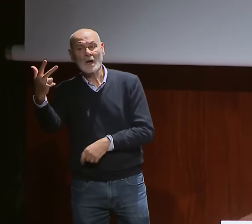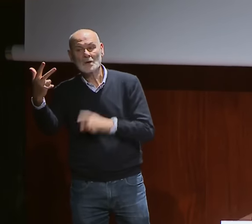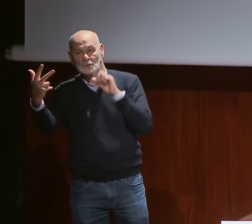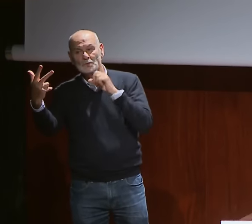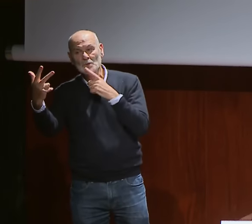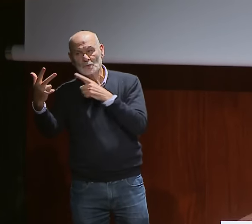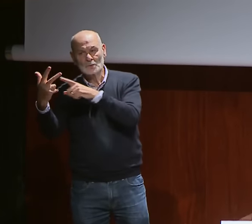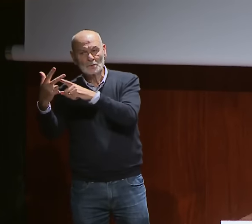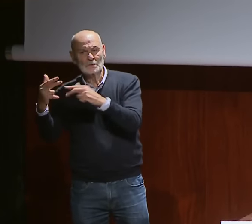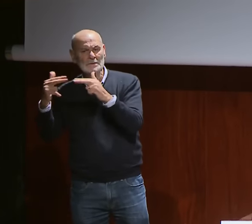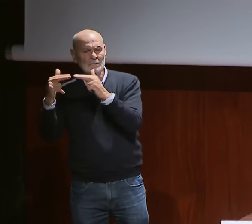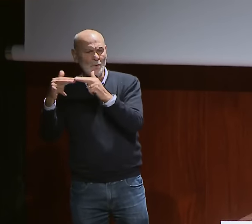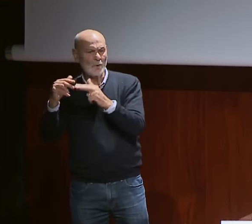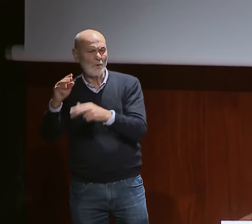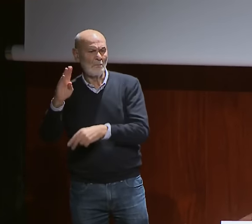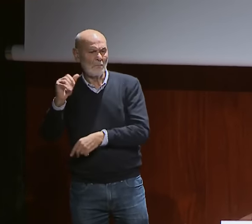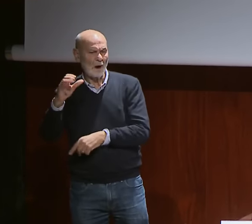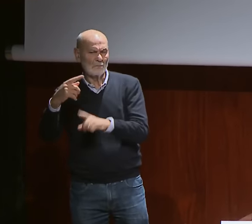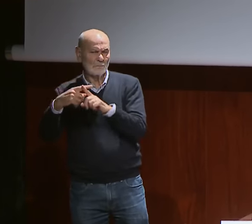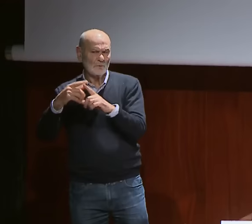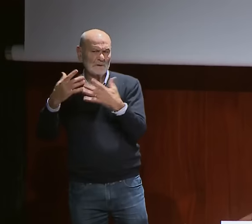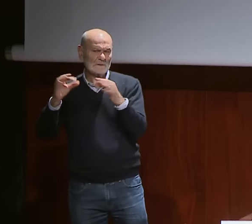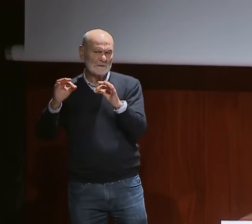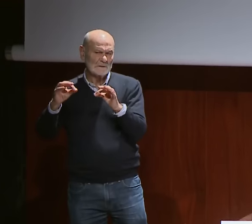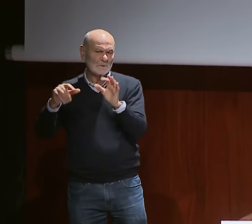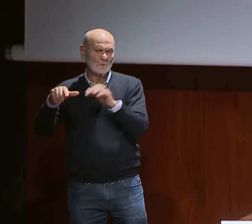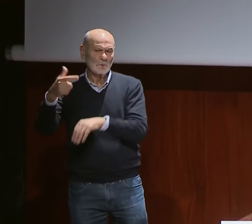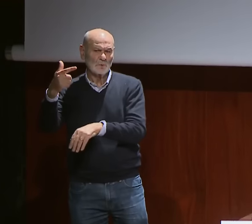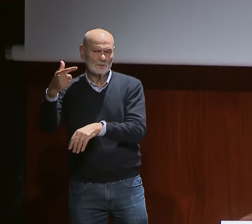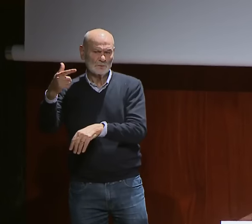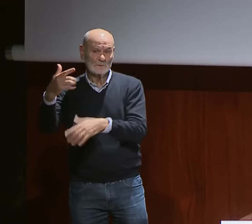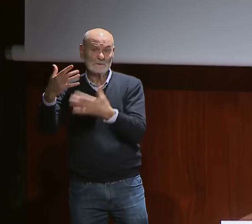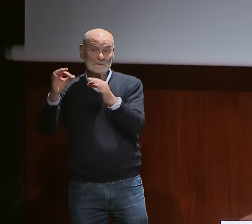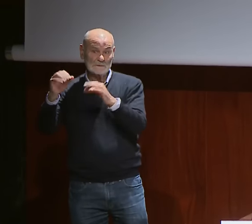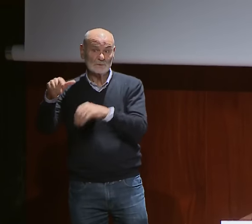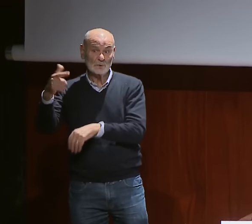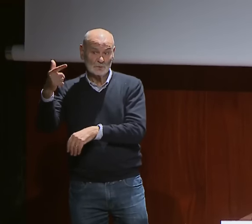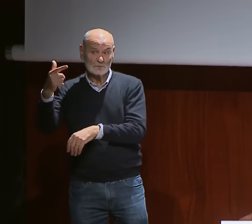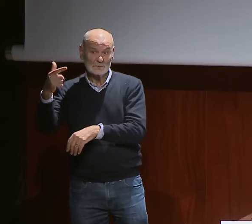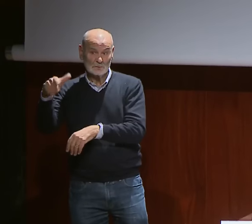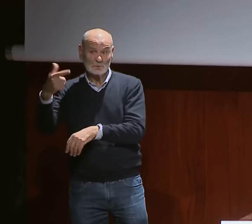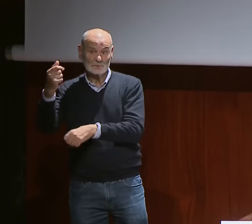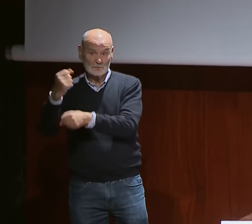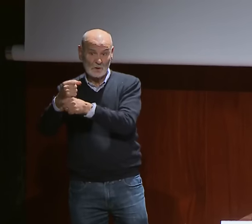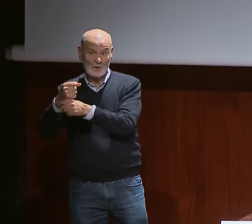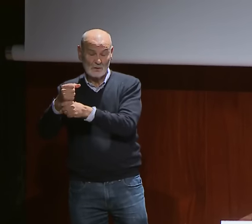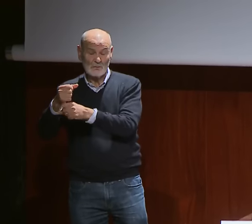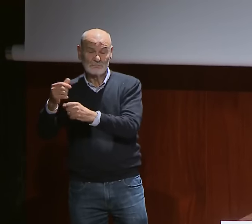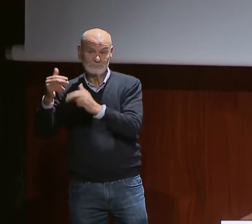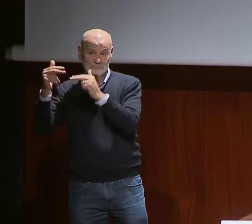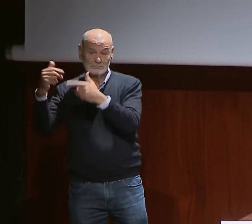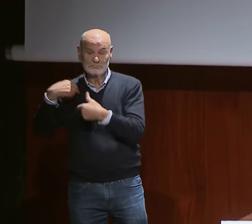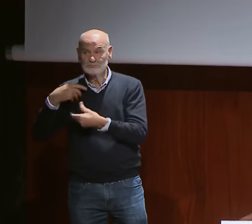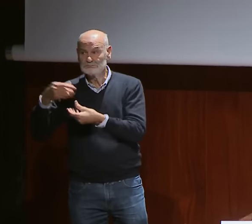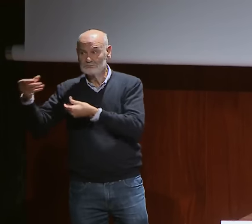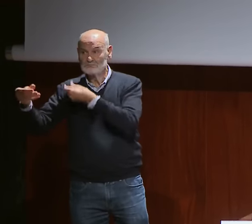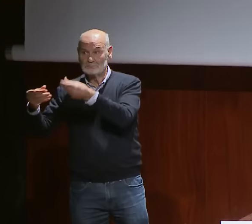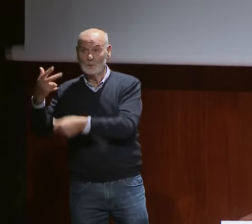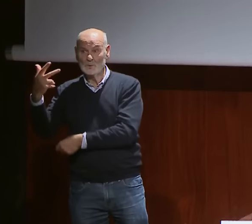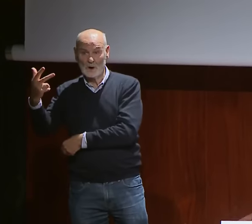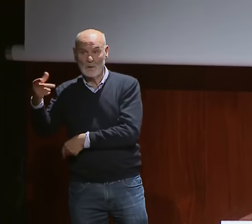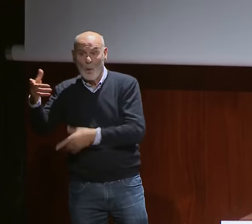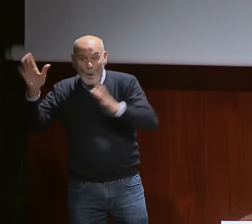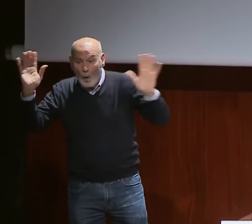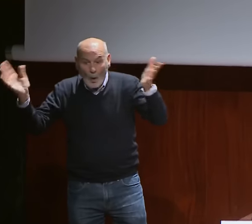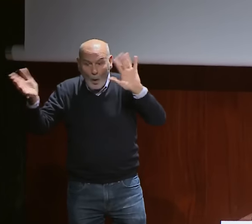personnes qui étaient autour de moi, 3 sourds, des gens qui sont vraiment de haut niveau, qui ont fait des études universitaires, bac plus 10,